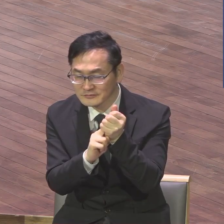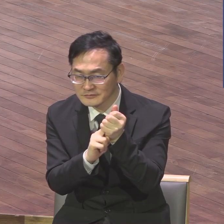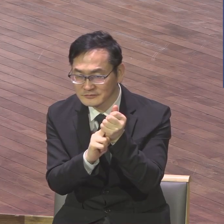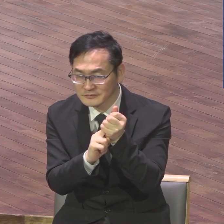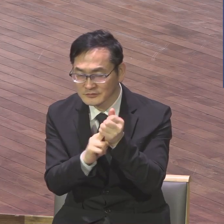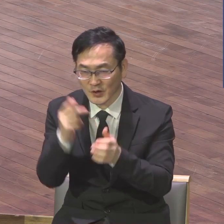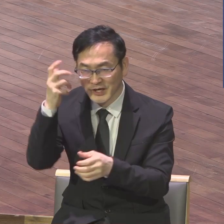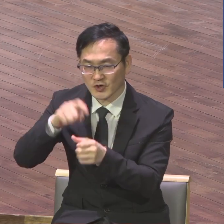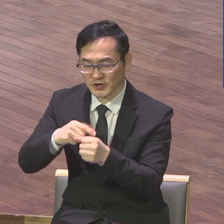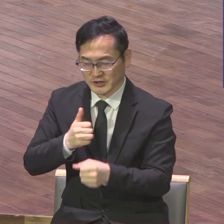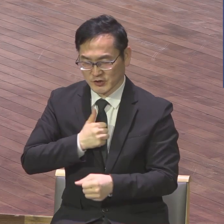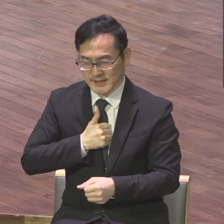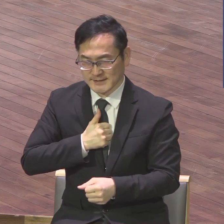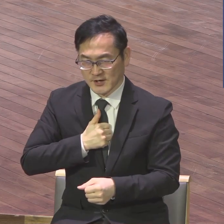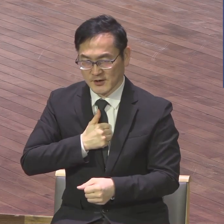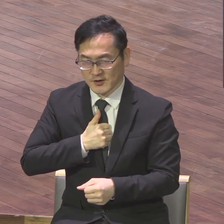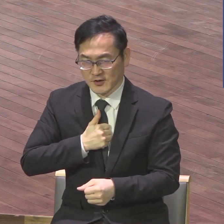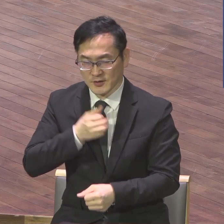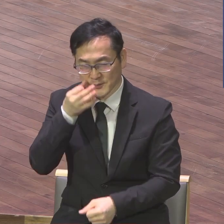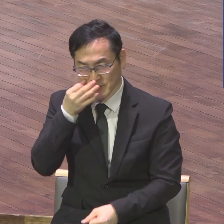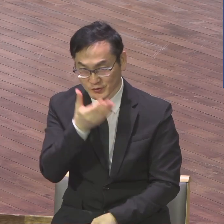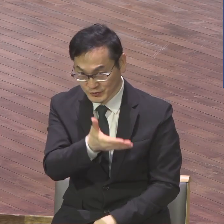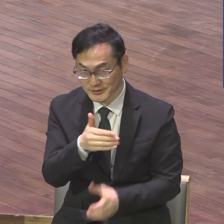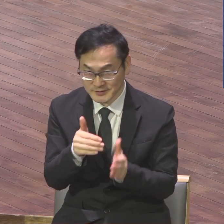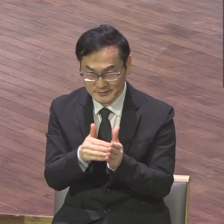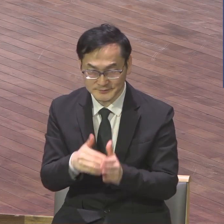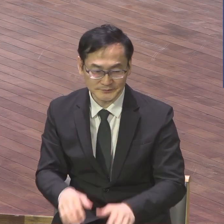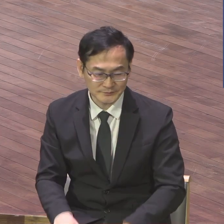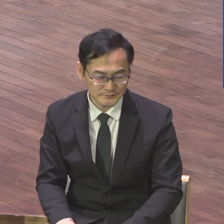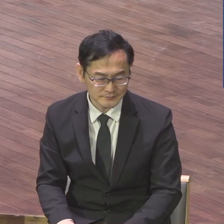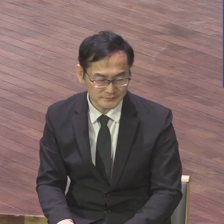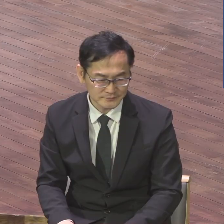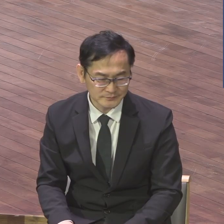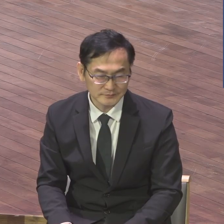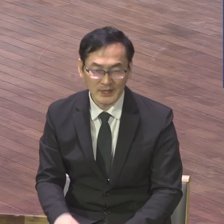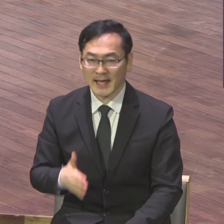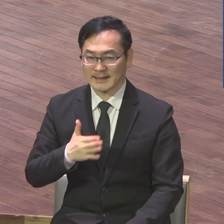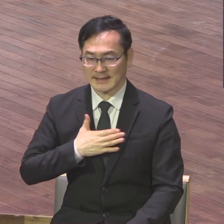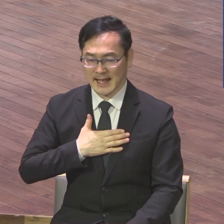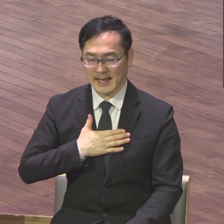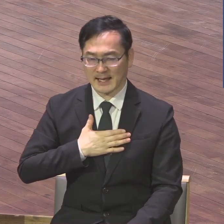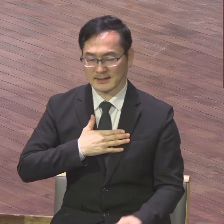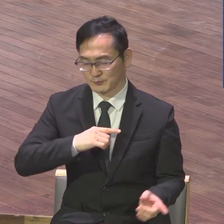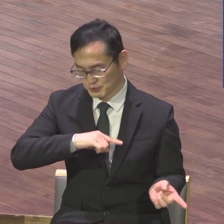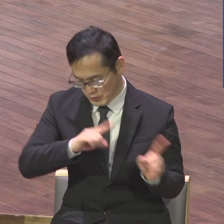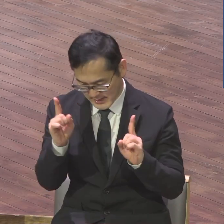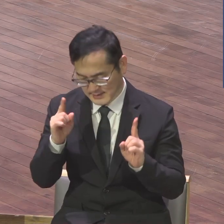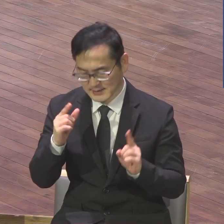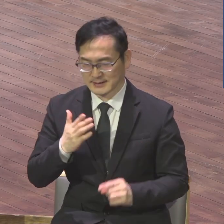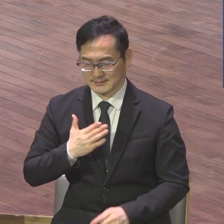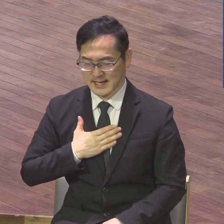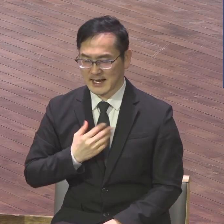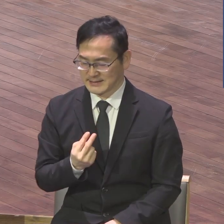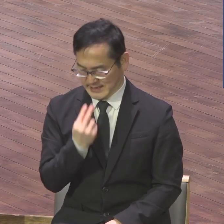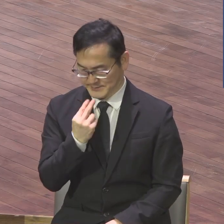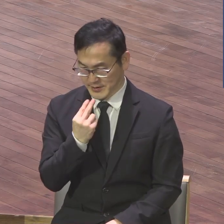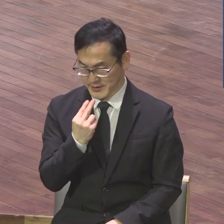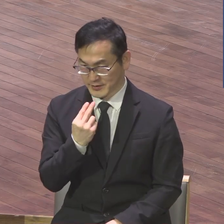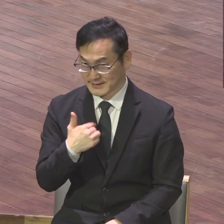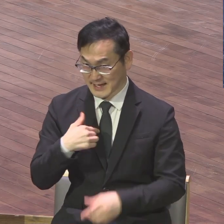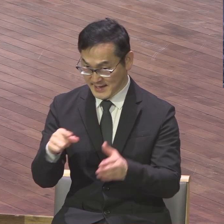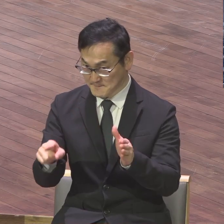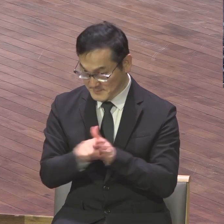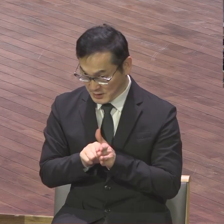것입니다. 자, 생명이니 나는 부활이요 생명이니 나를 믿는 자는